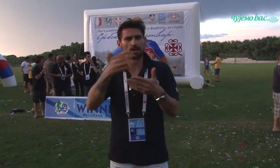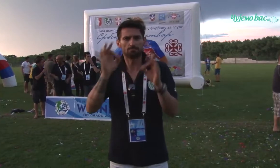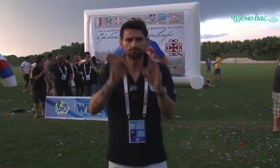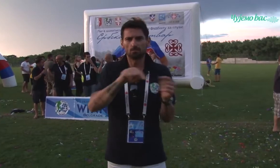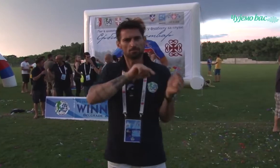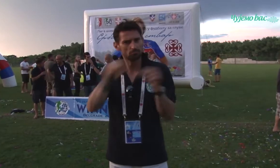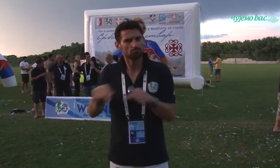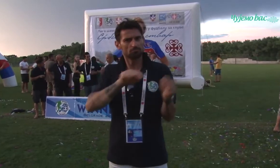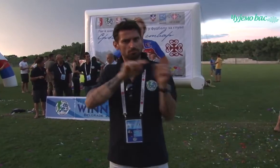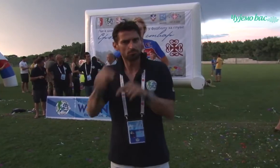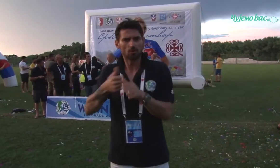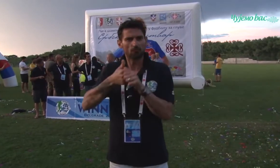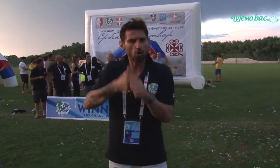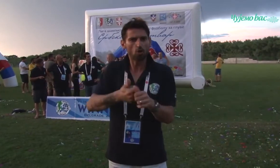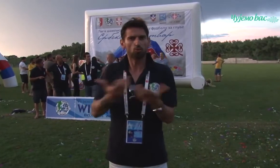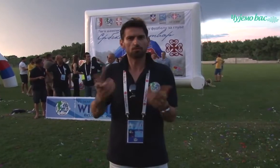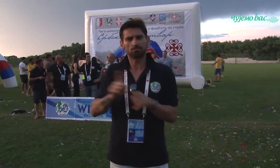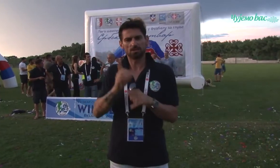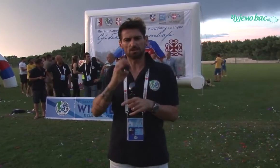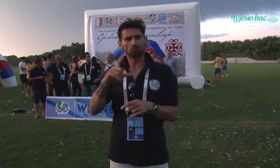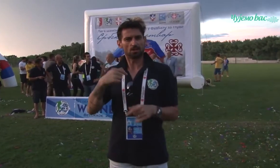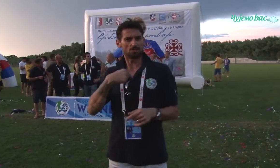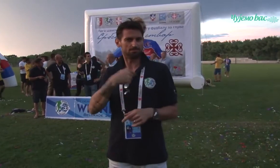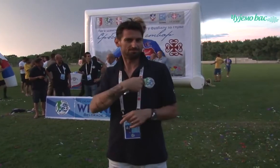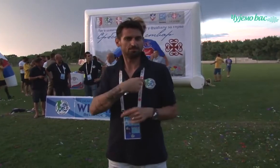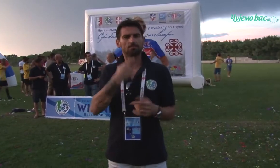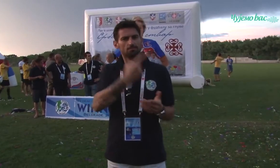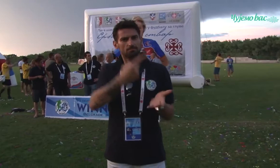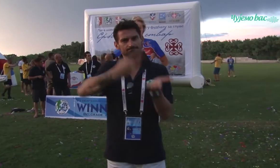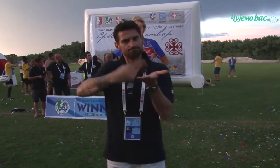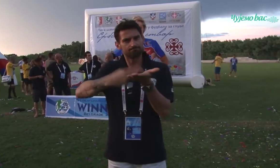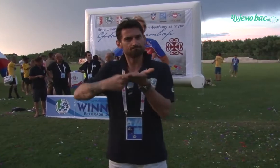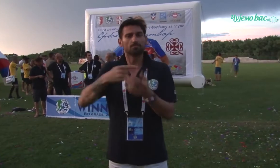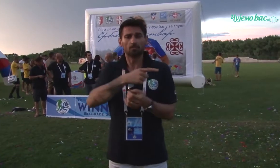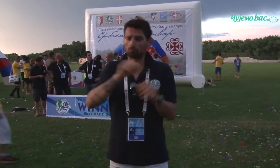pomoći. Bili su, sve su radili na vreme, pratili naš plan, naš program.